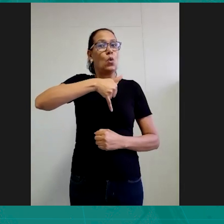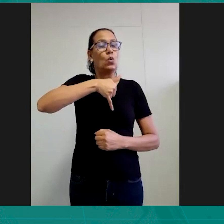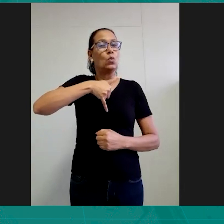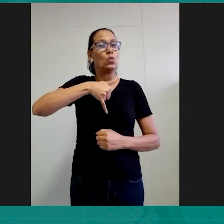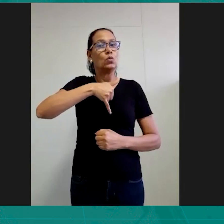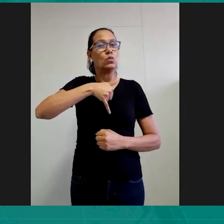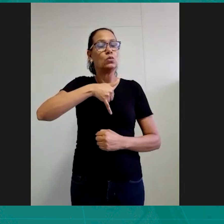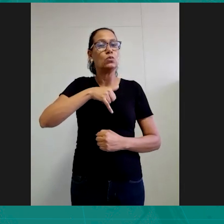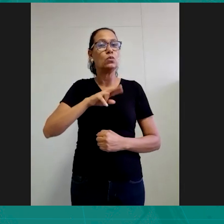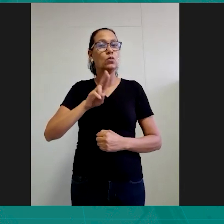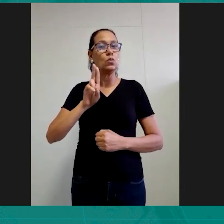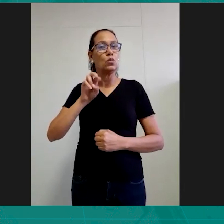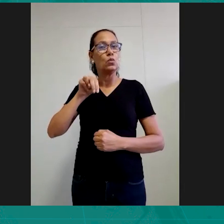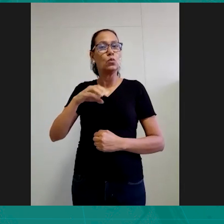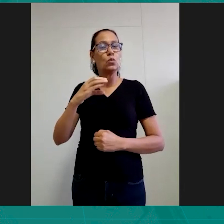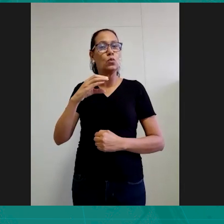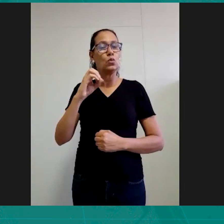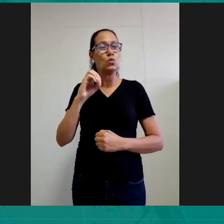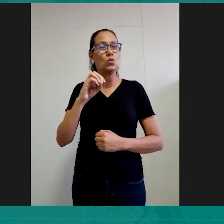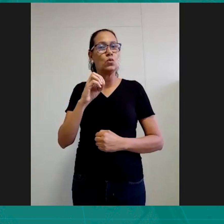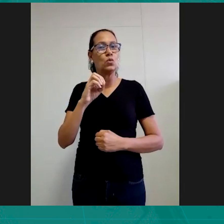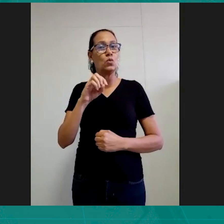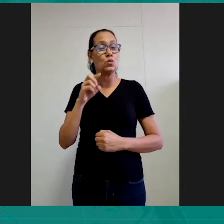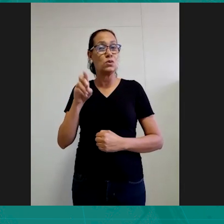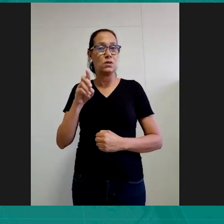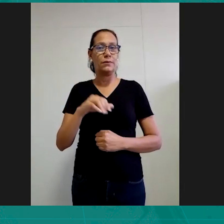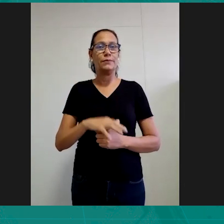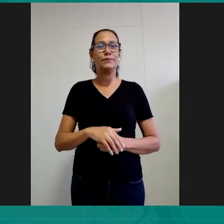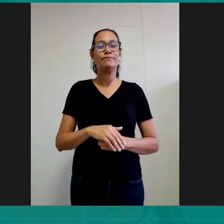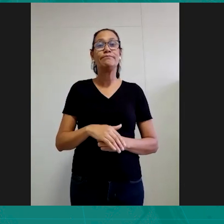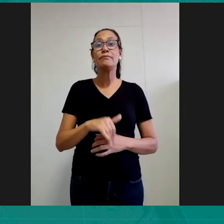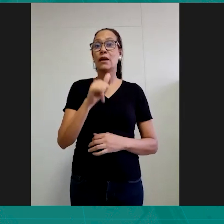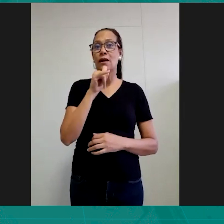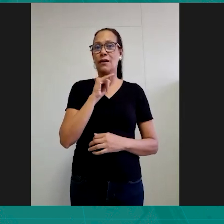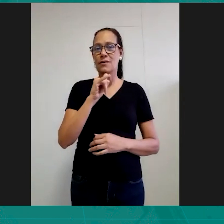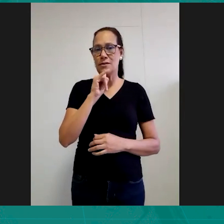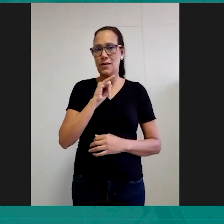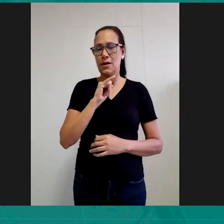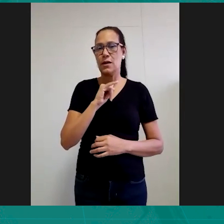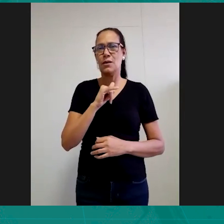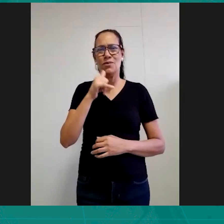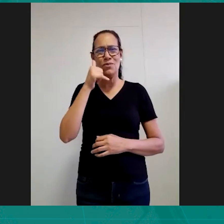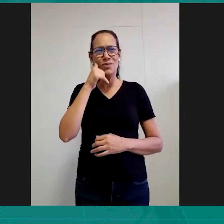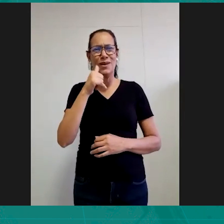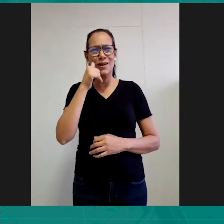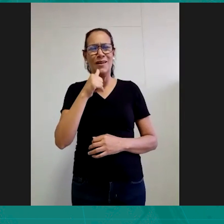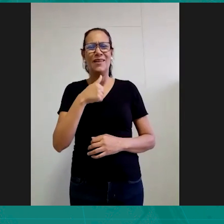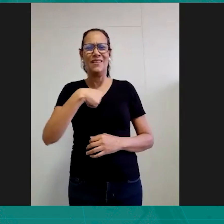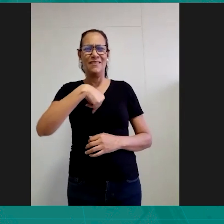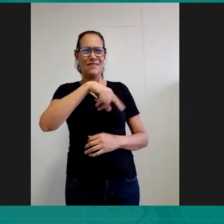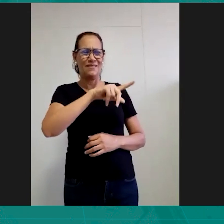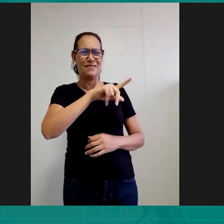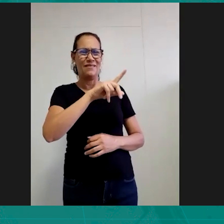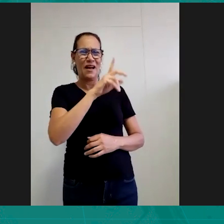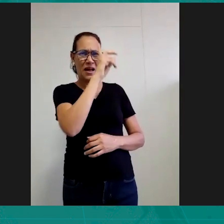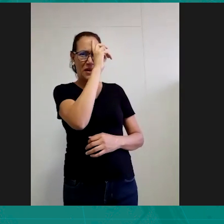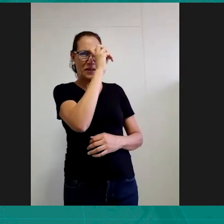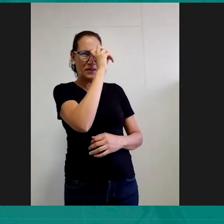As mulheres gostam de ir na farmácia comprar pomada, não é isso? Unguento, não é isso? Como é que vocês